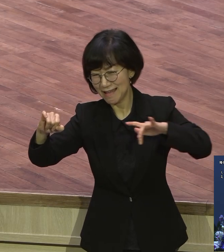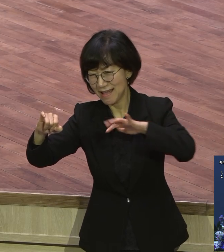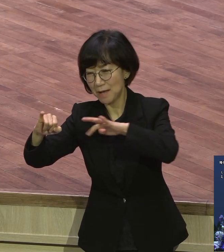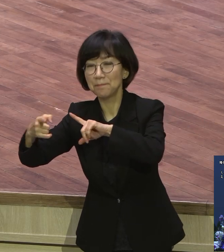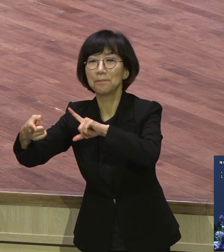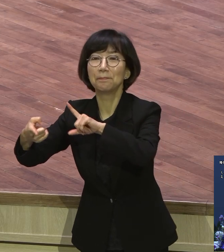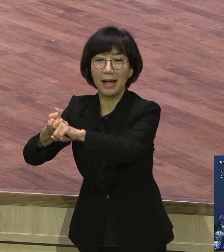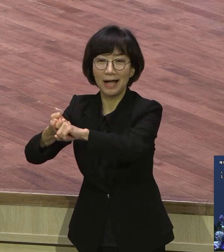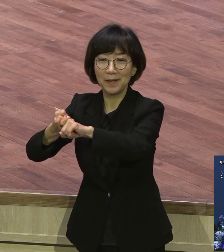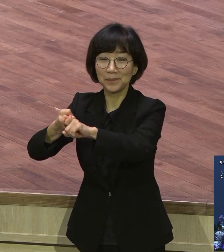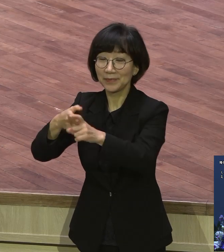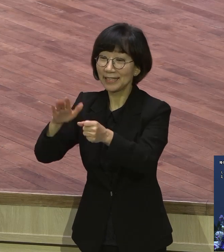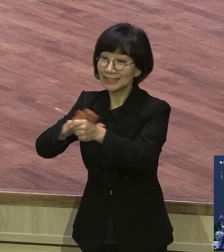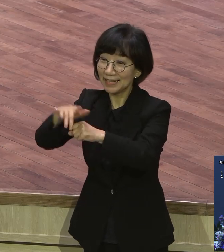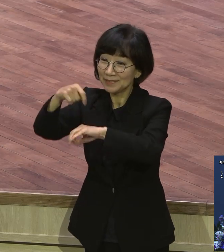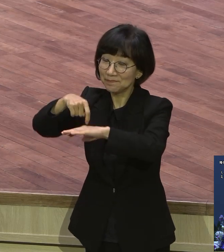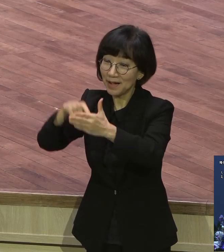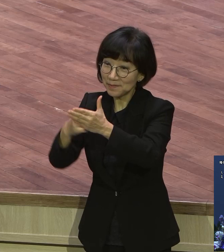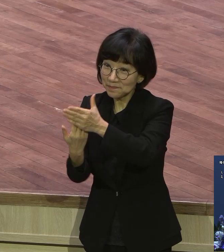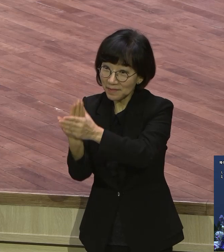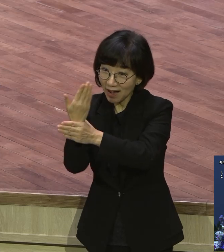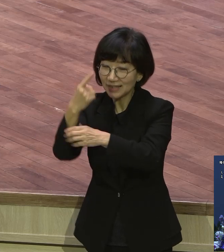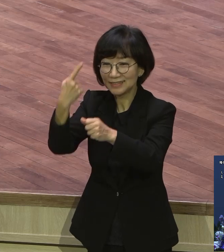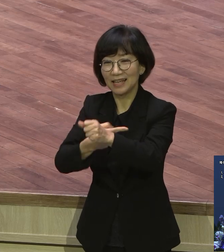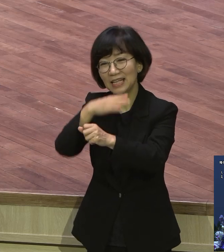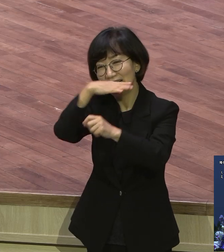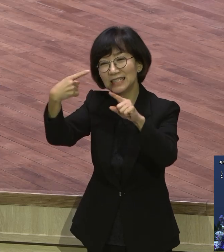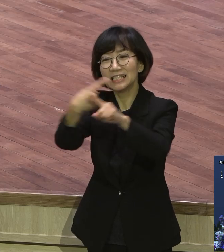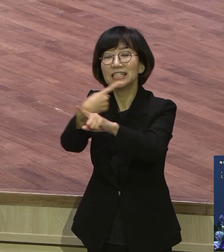사랑 쪽으로 가면 어떻게 돼요 치유하나 치유